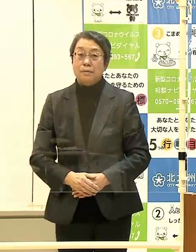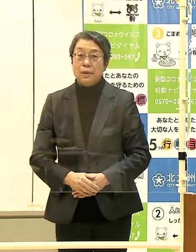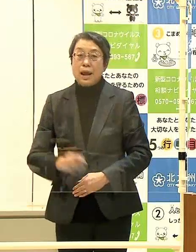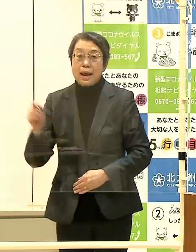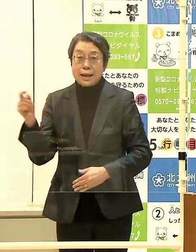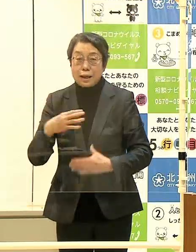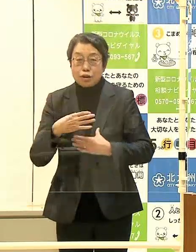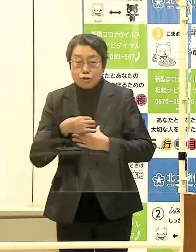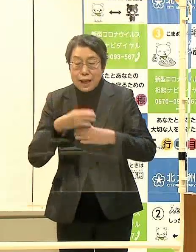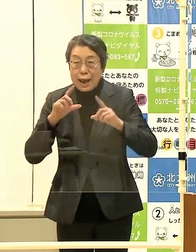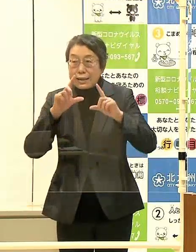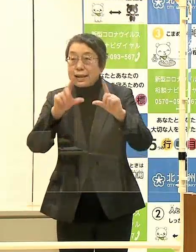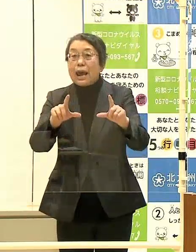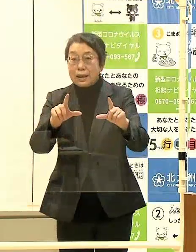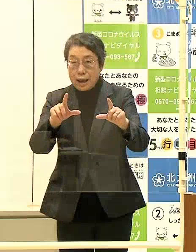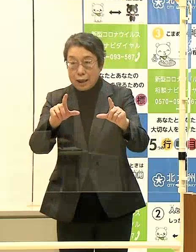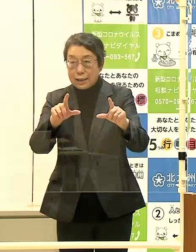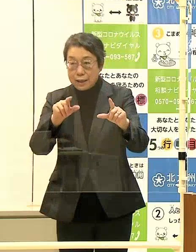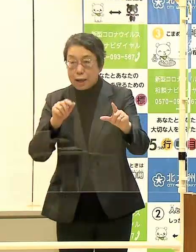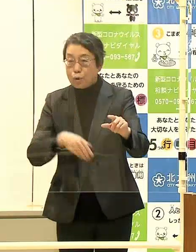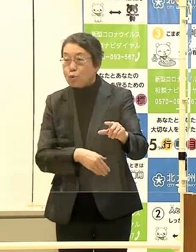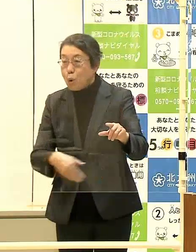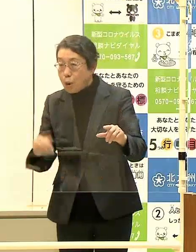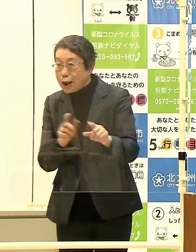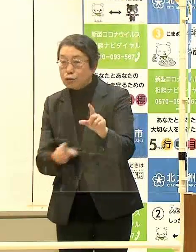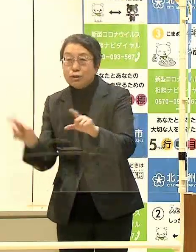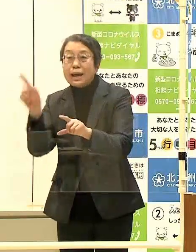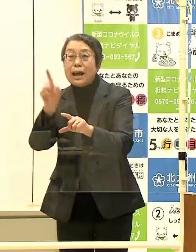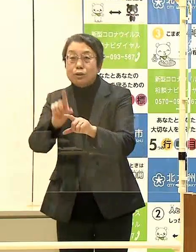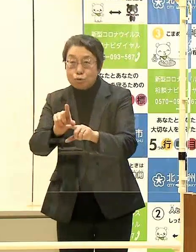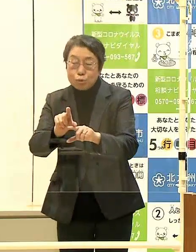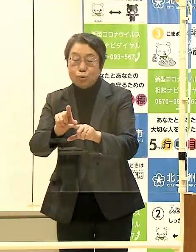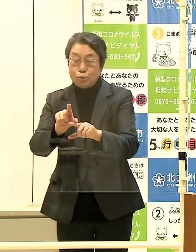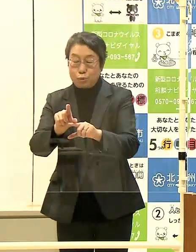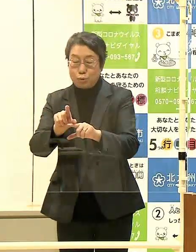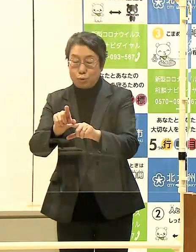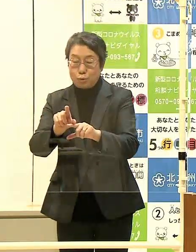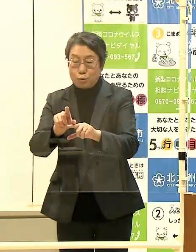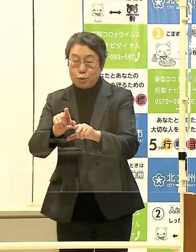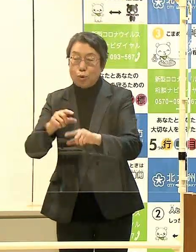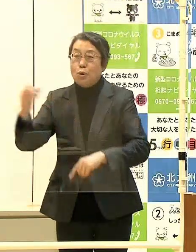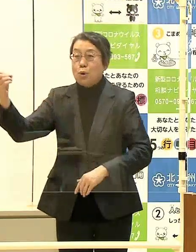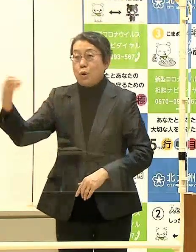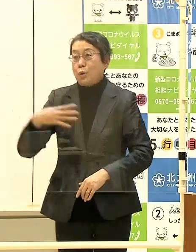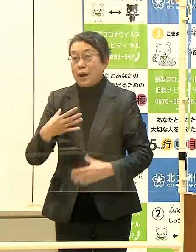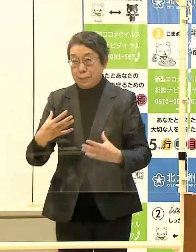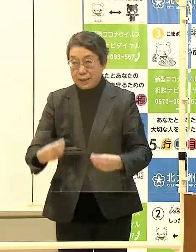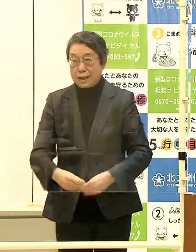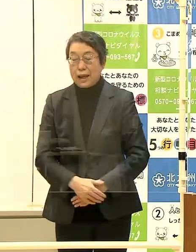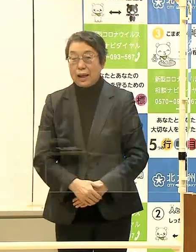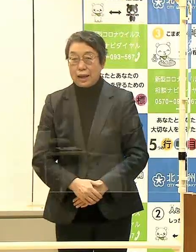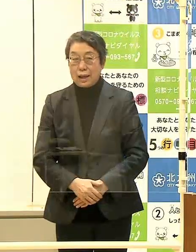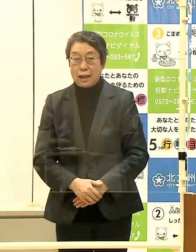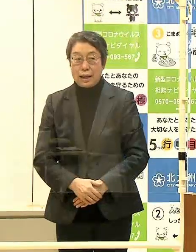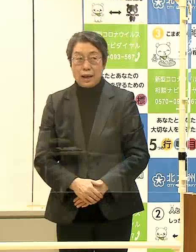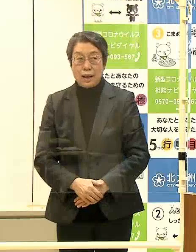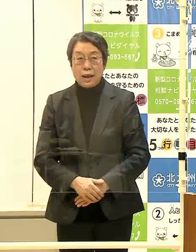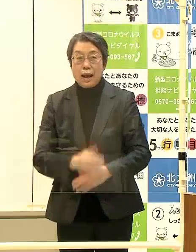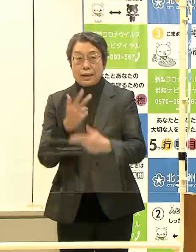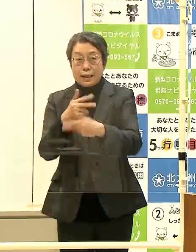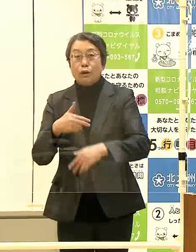研究事態宣言に追加をするとということになったわけであります本誌の